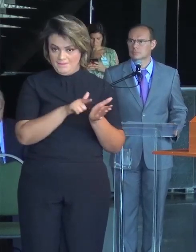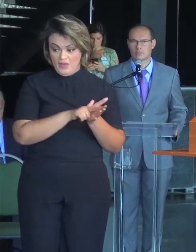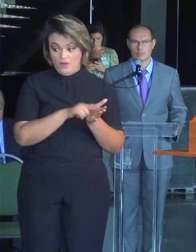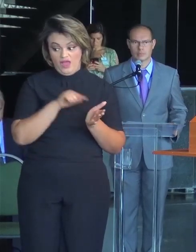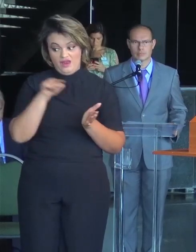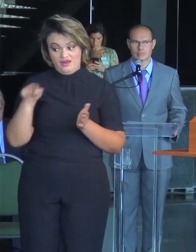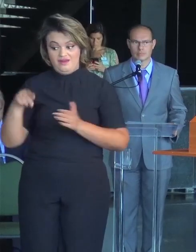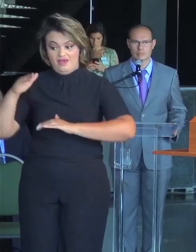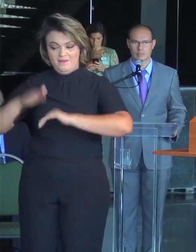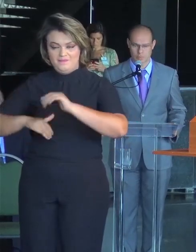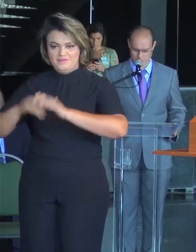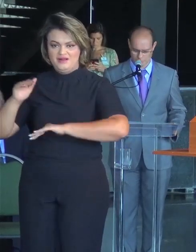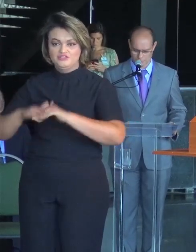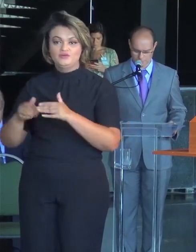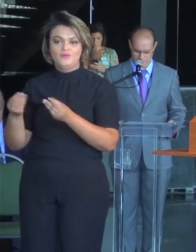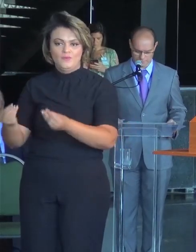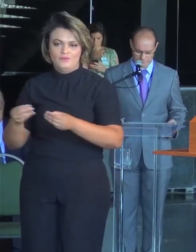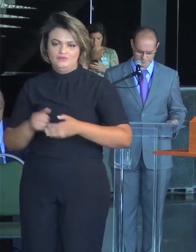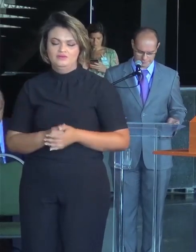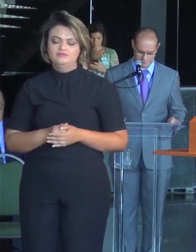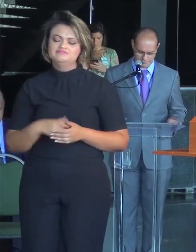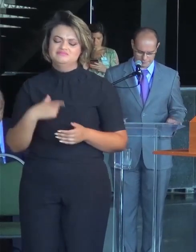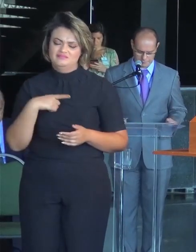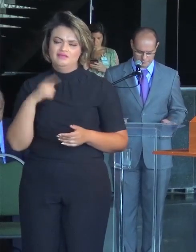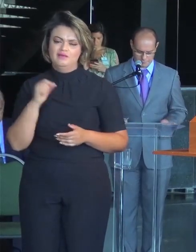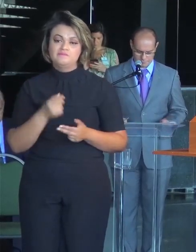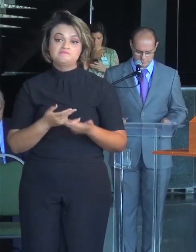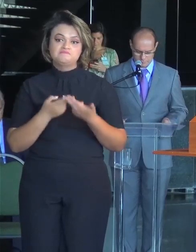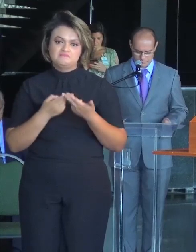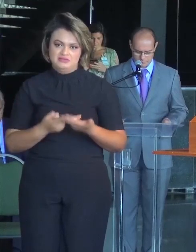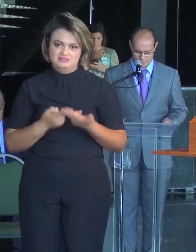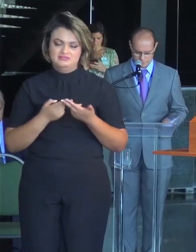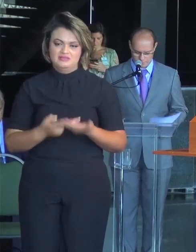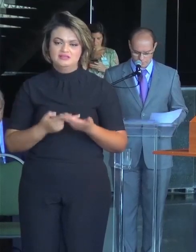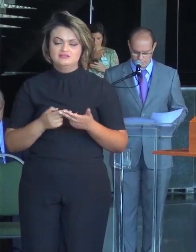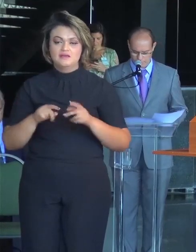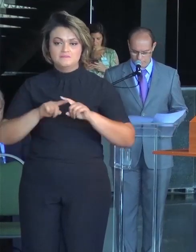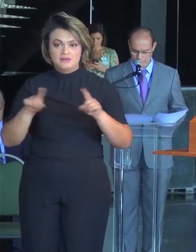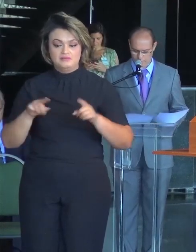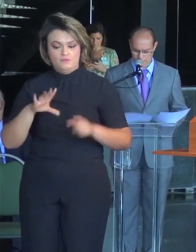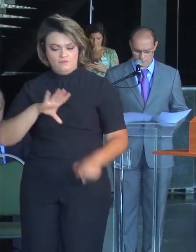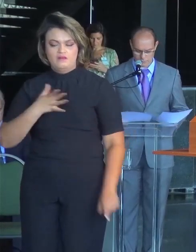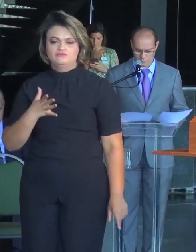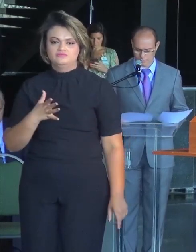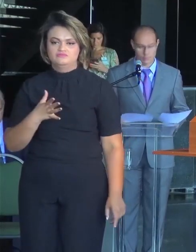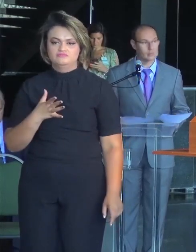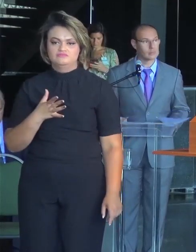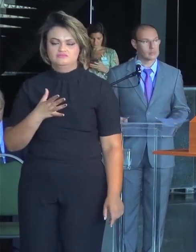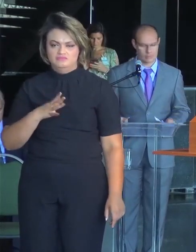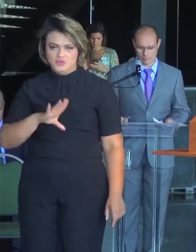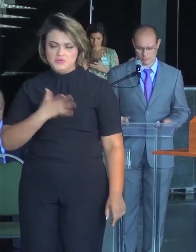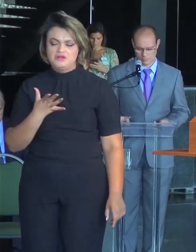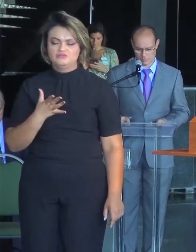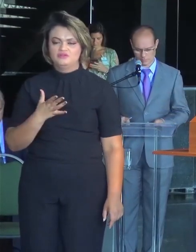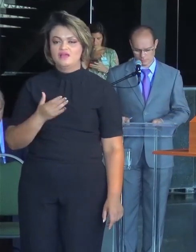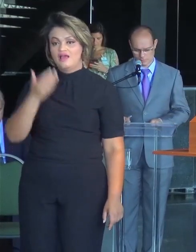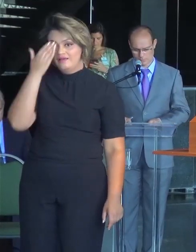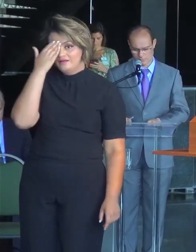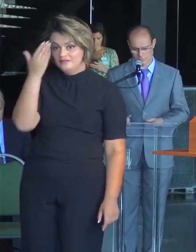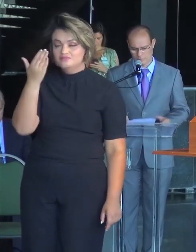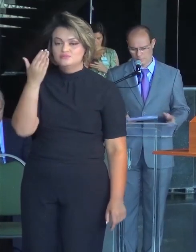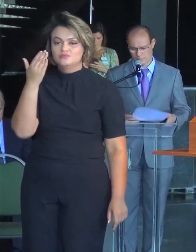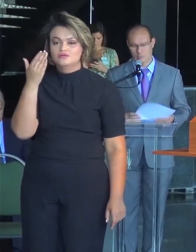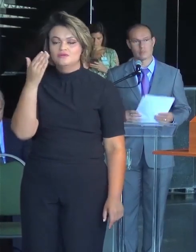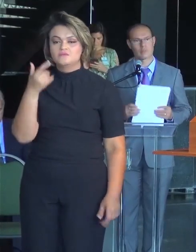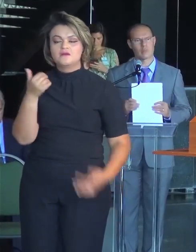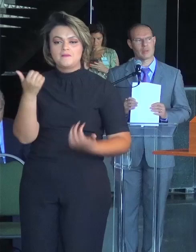na prática, com muita paciência, mas, como eu digo também, com muita coragem. Queria agradecer de público